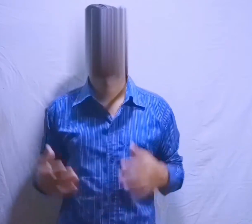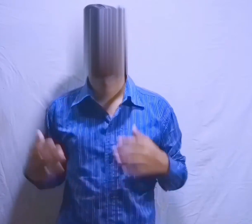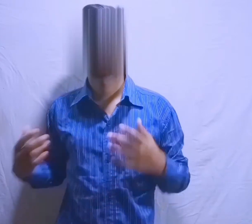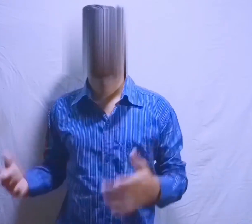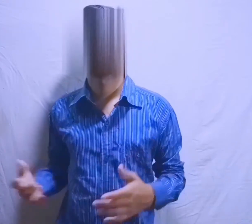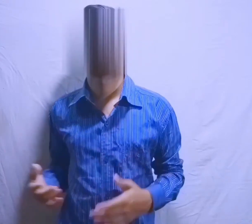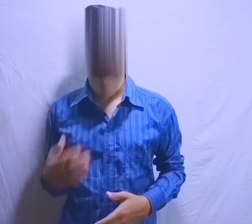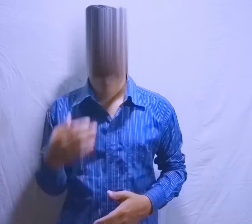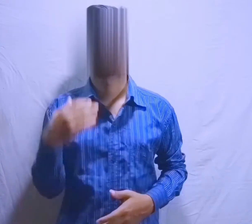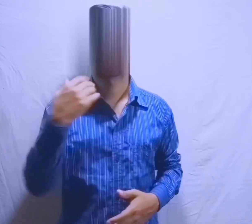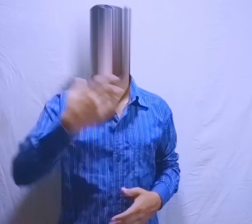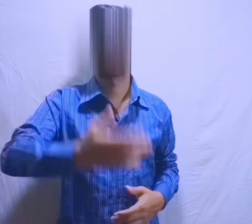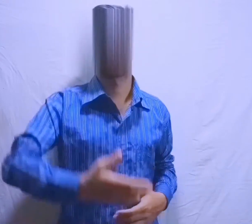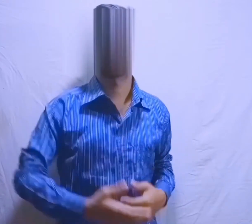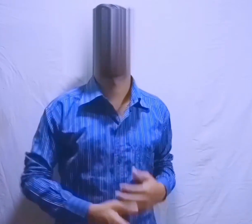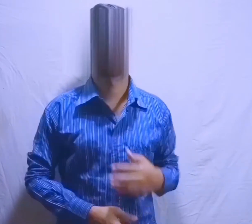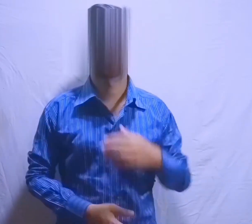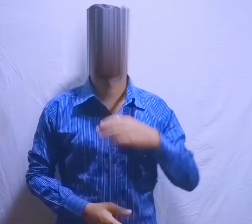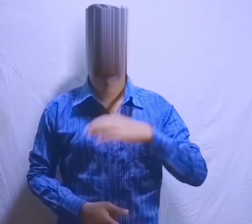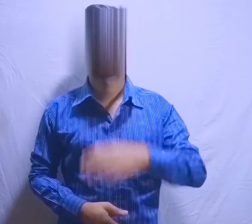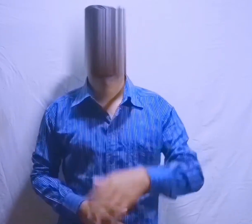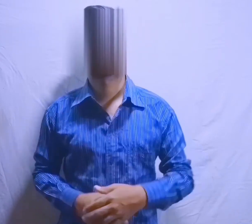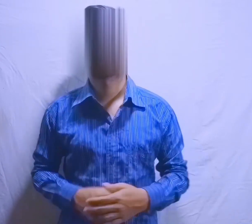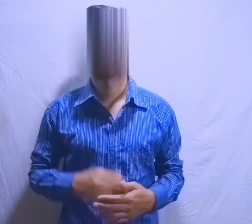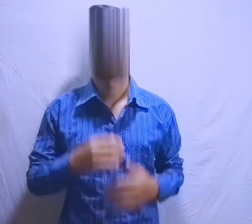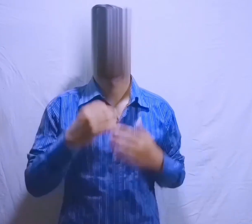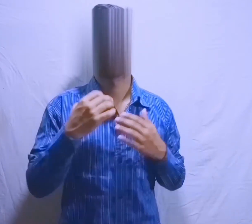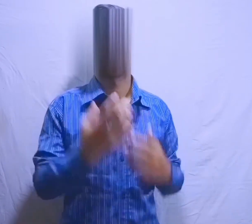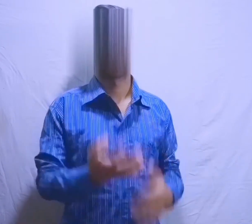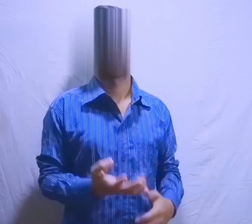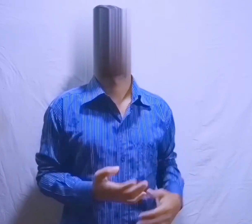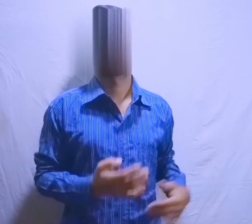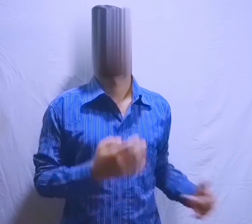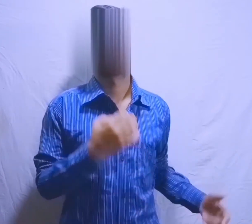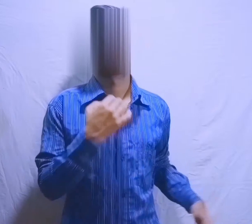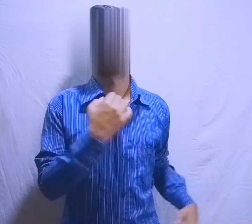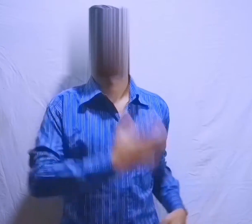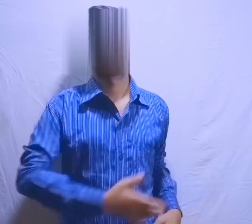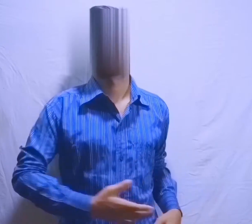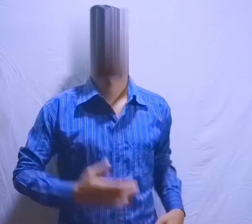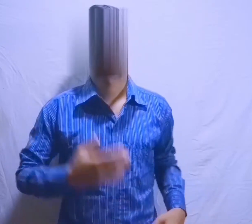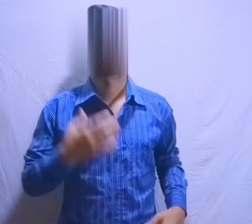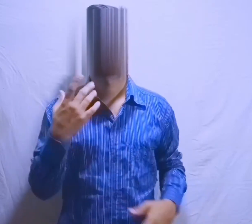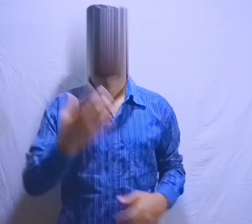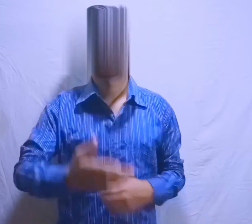জিরা আর 1 টুকরো আদা 500 মিলিলিটার পানি দিয়ে ভালো করে ফুটিয়ে নিন।